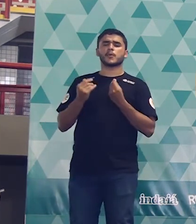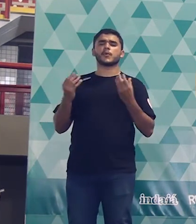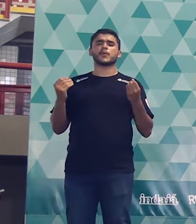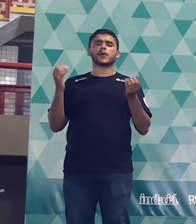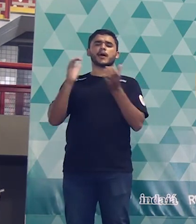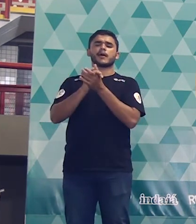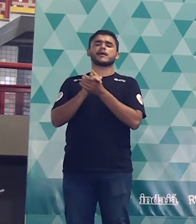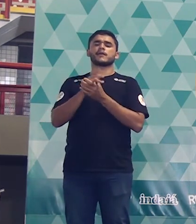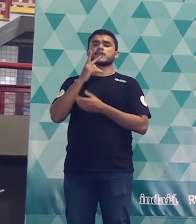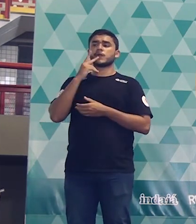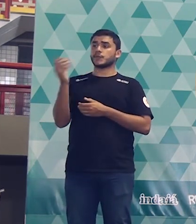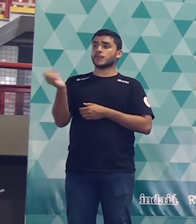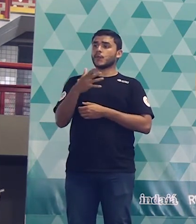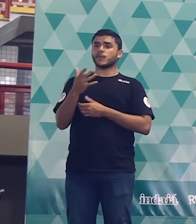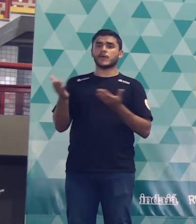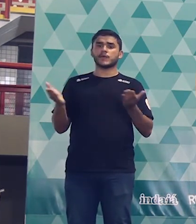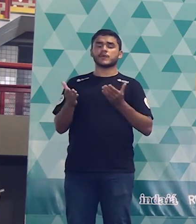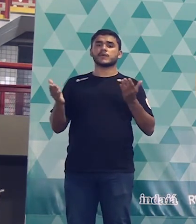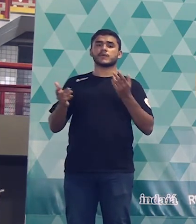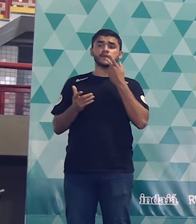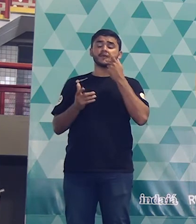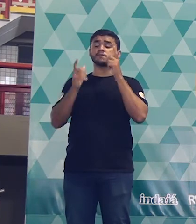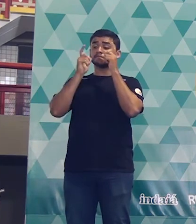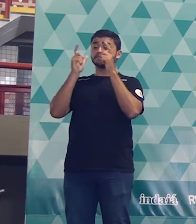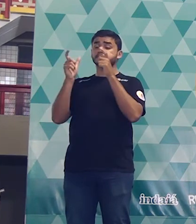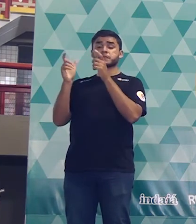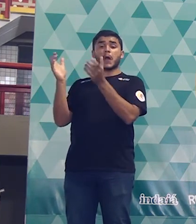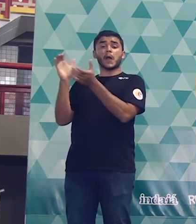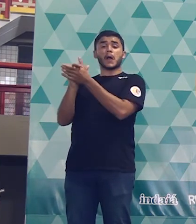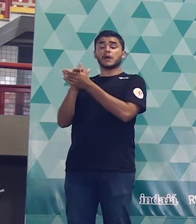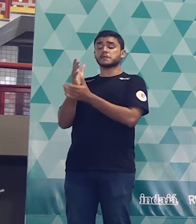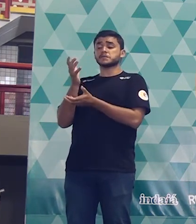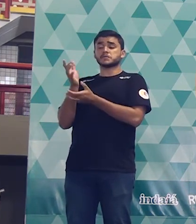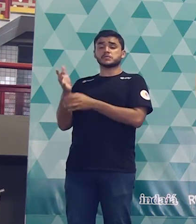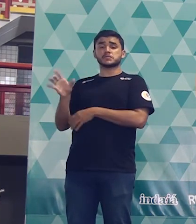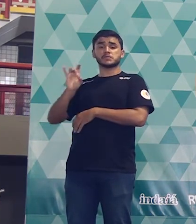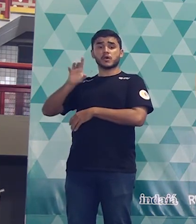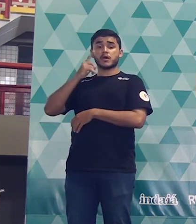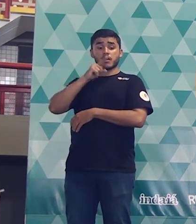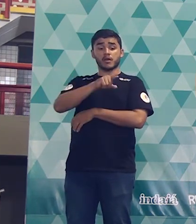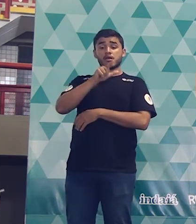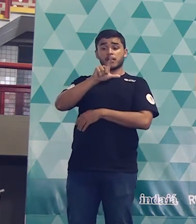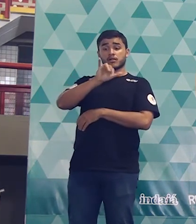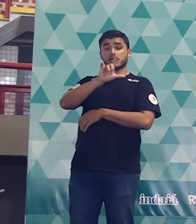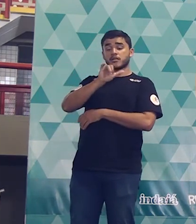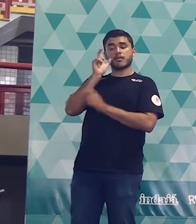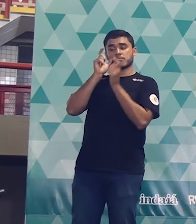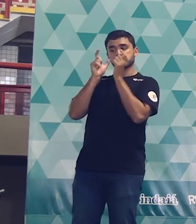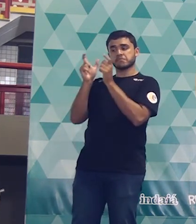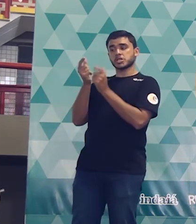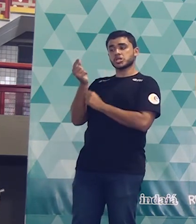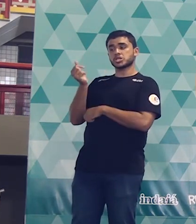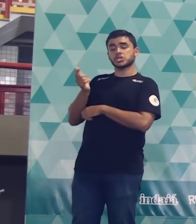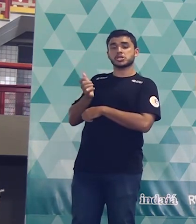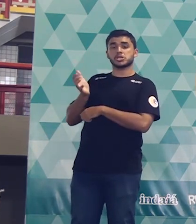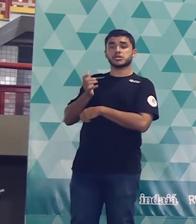casamento moderno, por interesse. Agora, ela tem interesse na riqueza dele. Ele tem interesse em alguma coisa